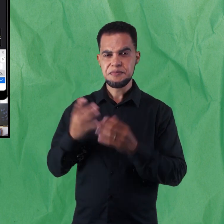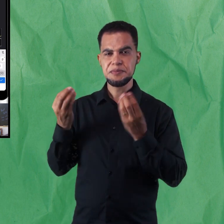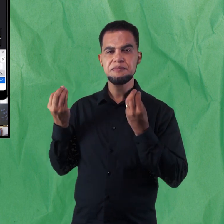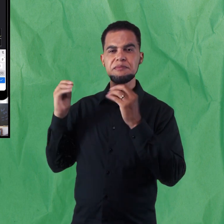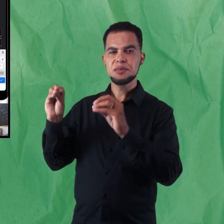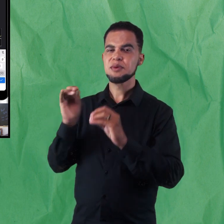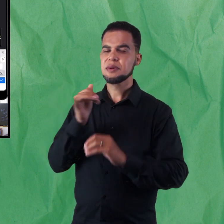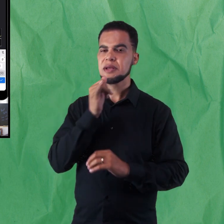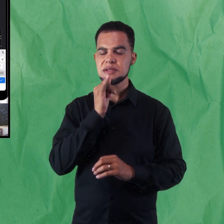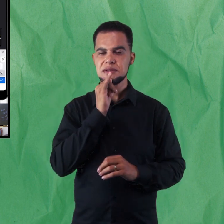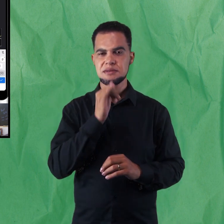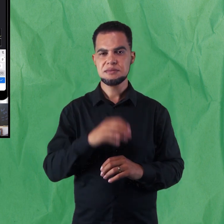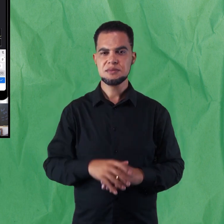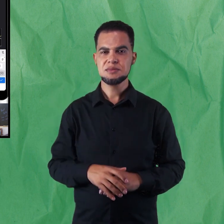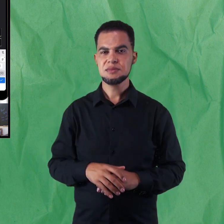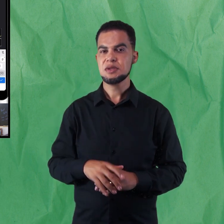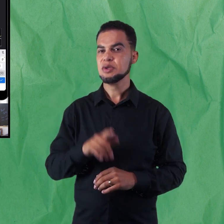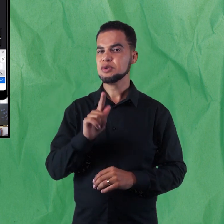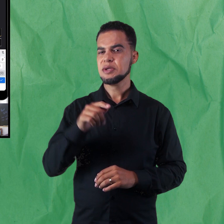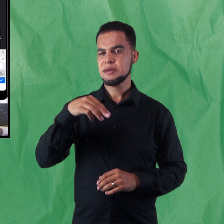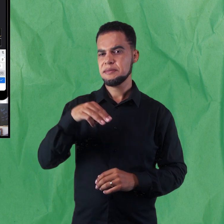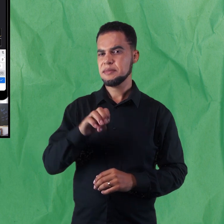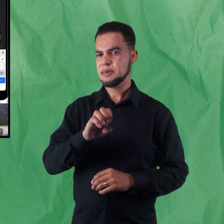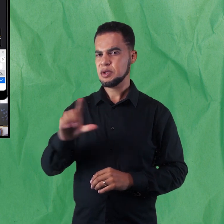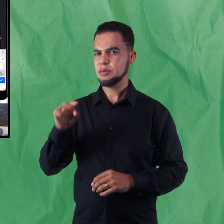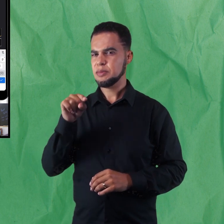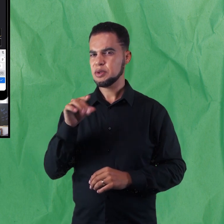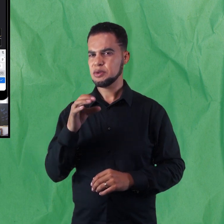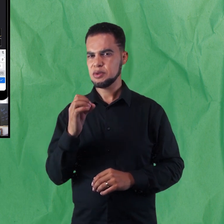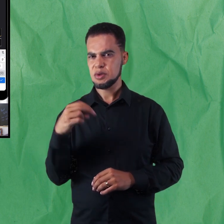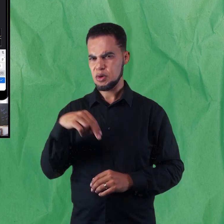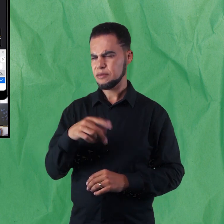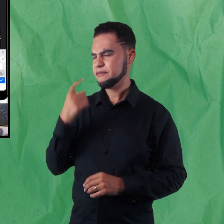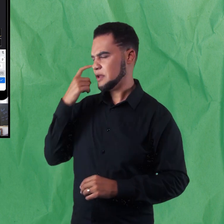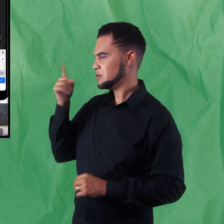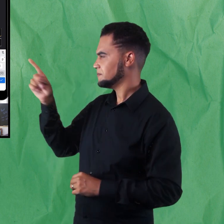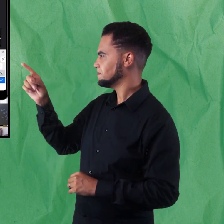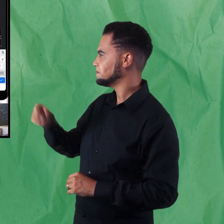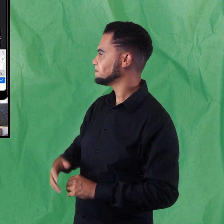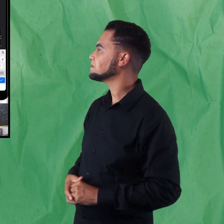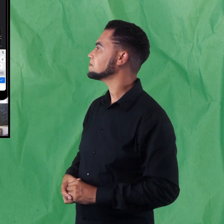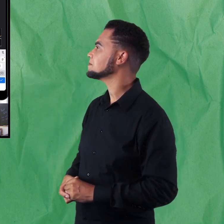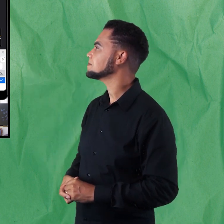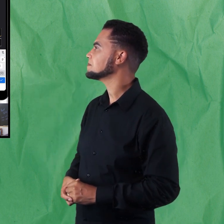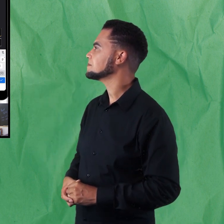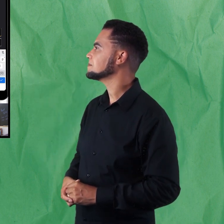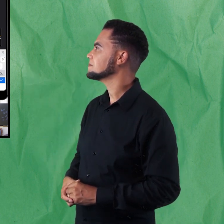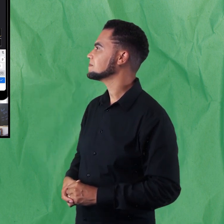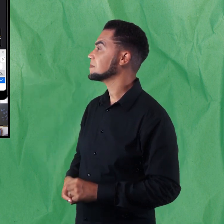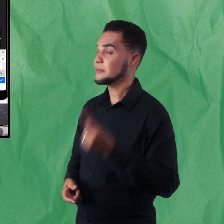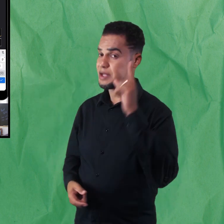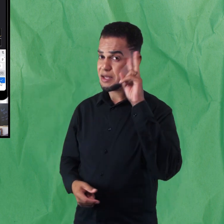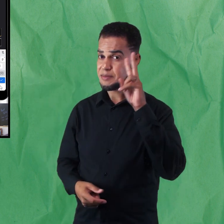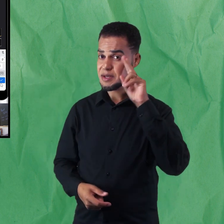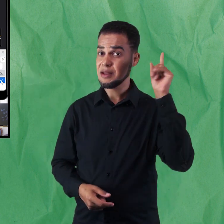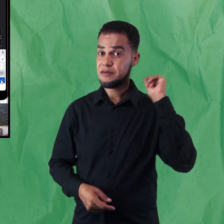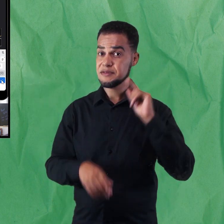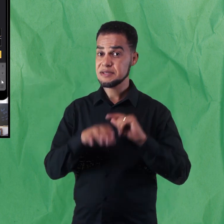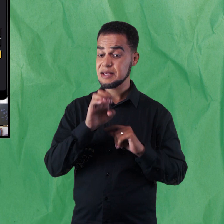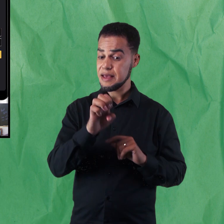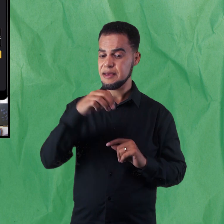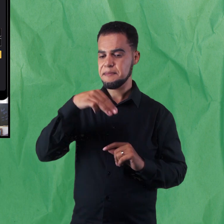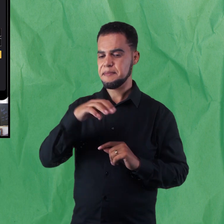eu vou pôr aqui, por exemplo, gmail.com. Lembrando que lá eu fiz email.com,